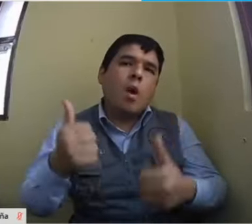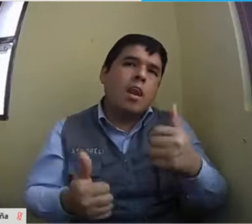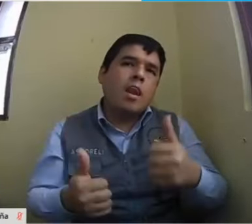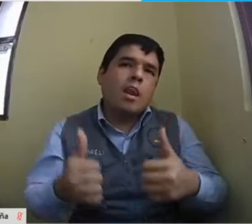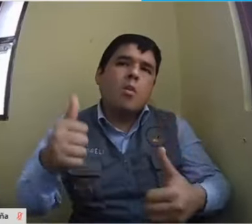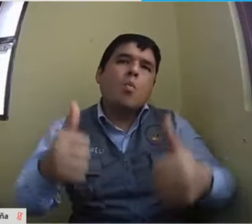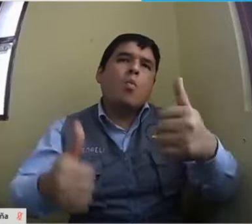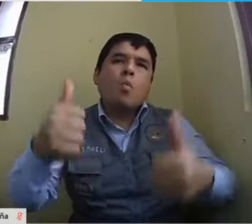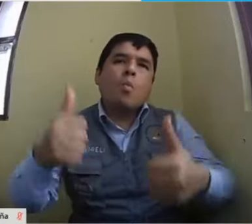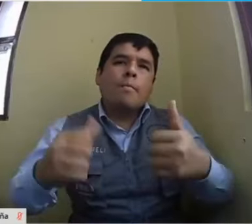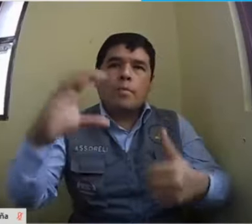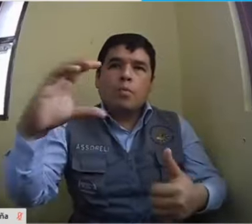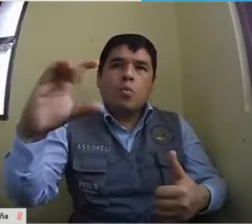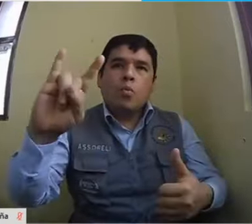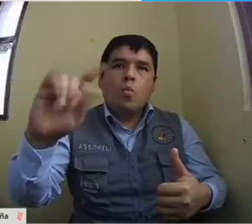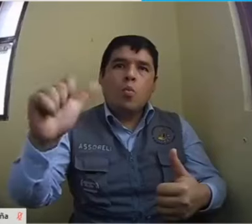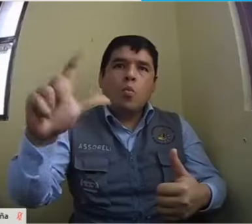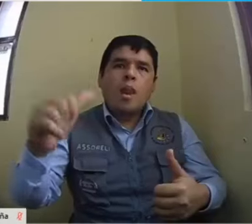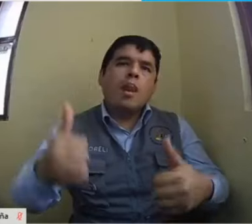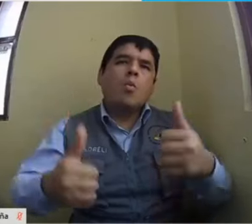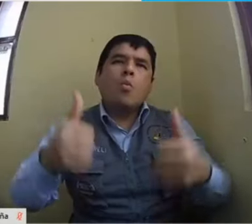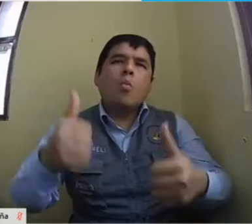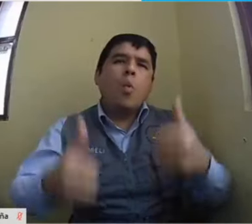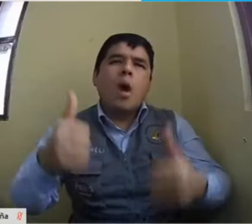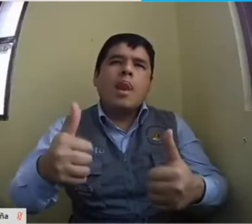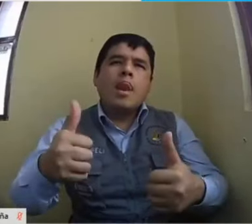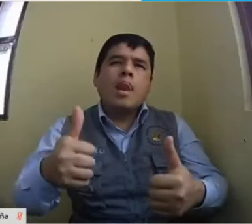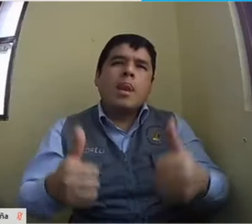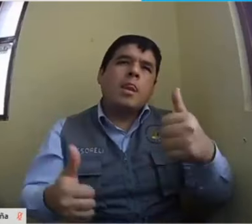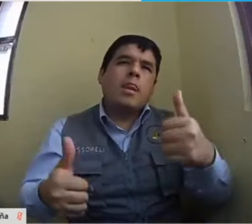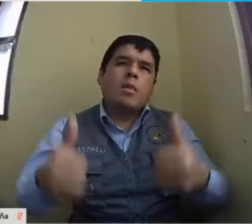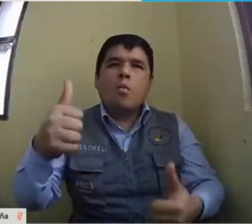Más usan las personas con las A. ¿Cuál?